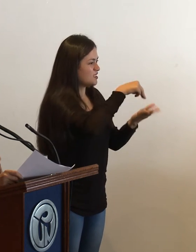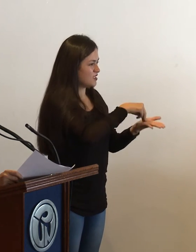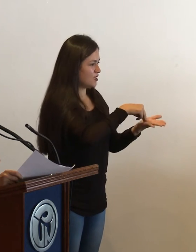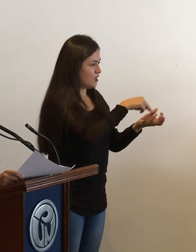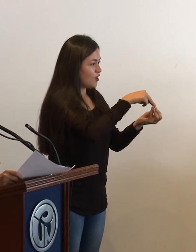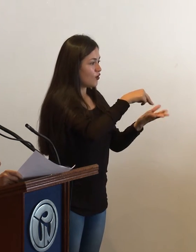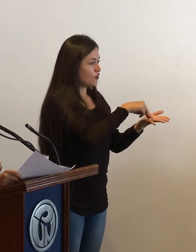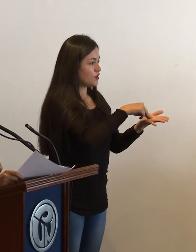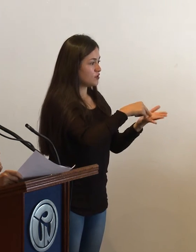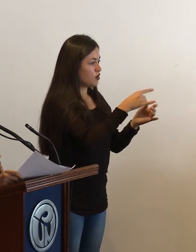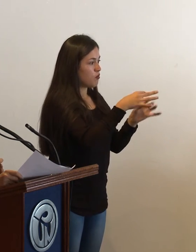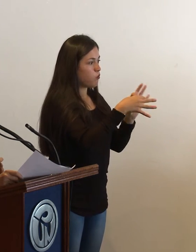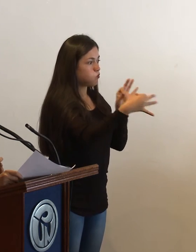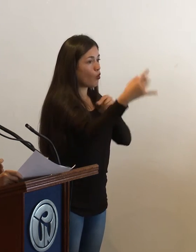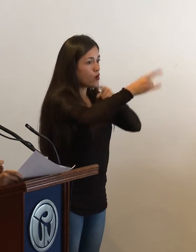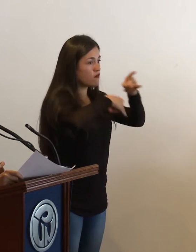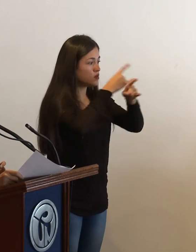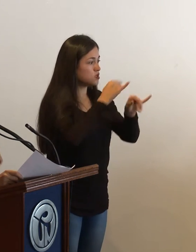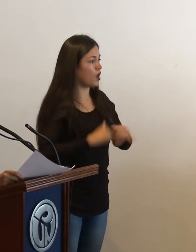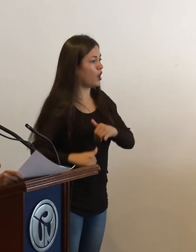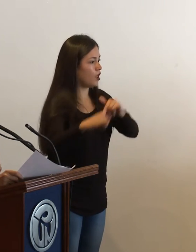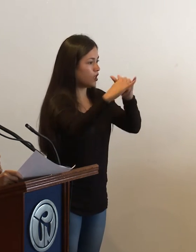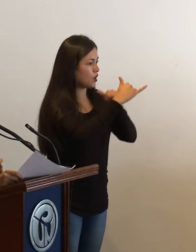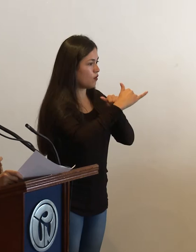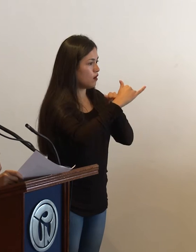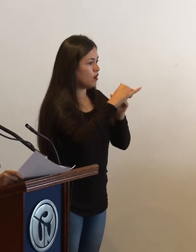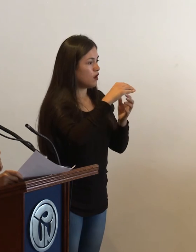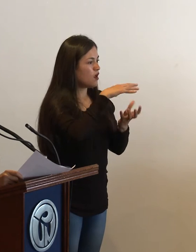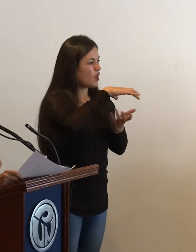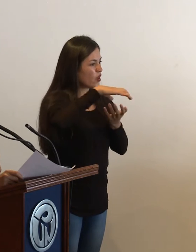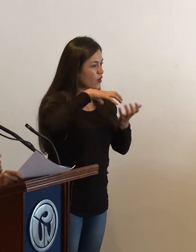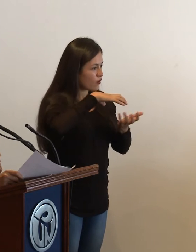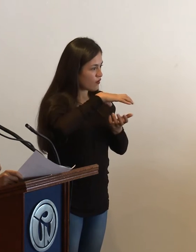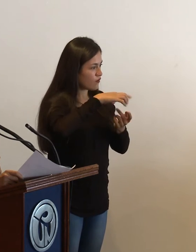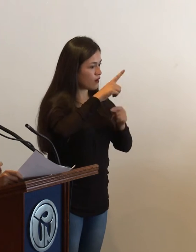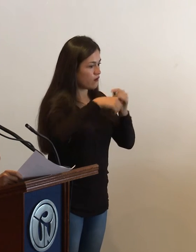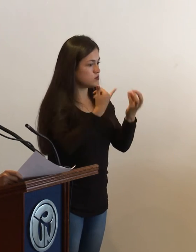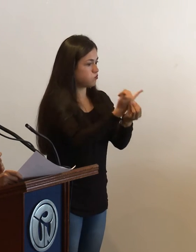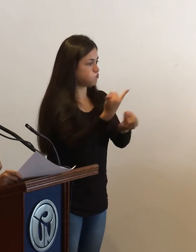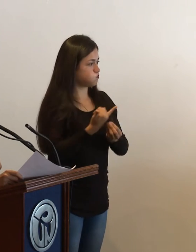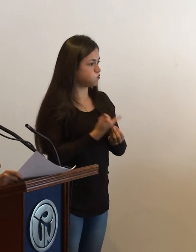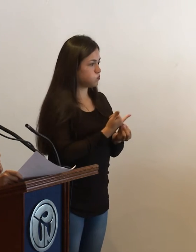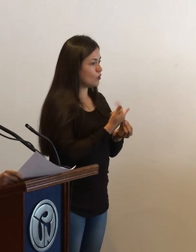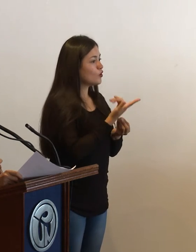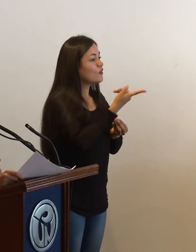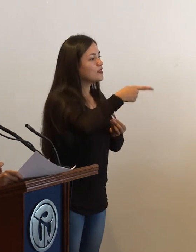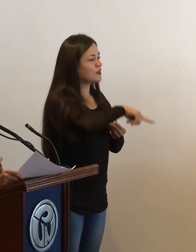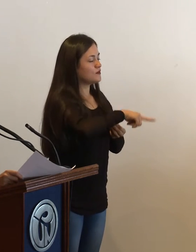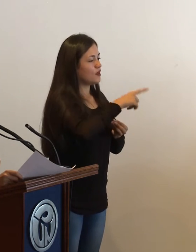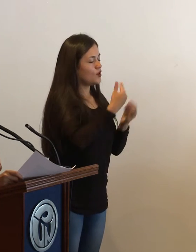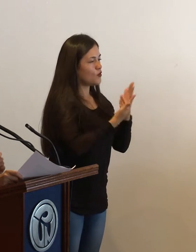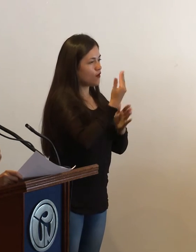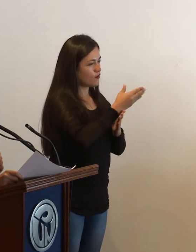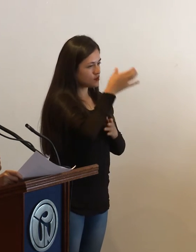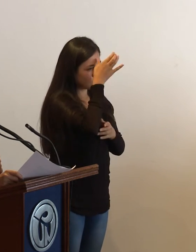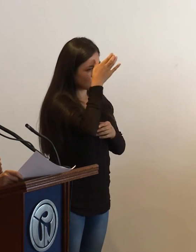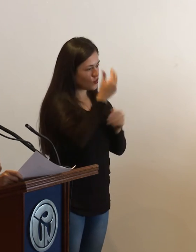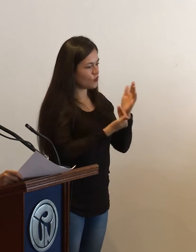situadas, desuniversalizadas, geográficamente situadas, pero que nos habla también